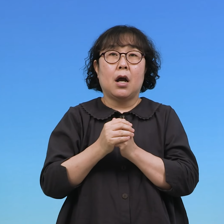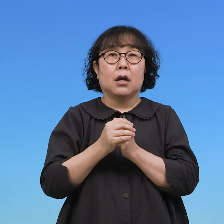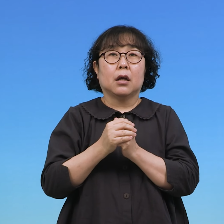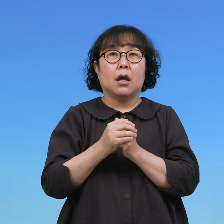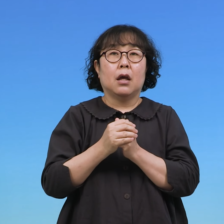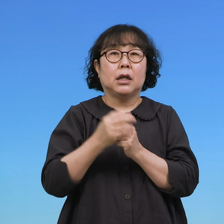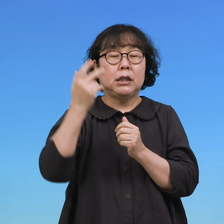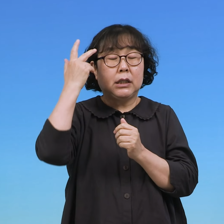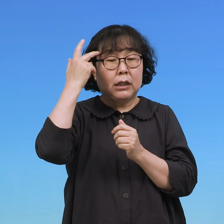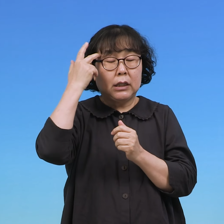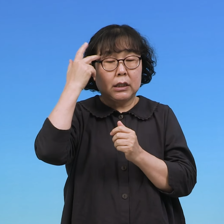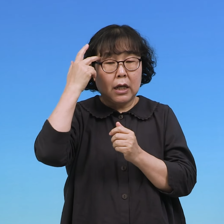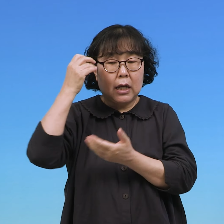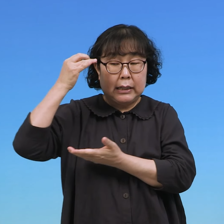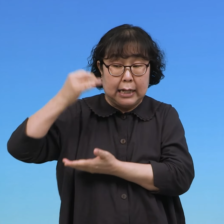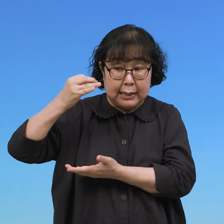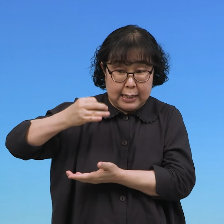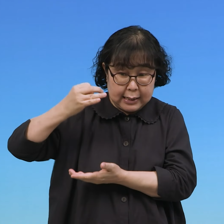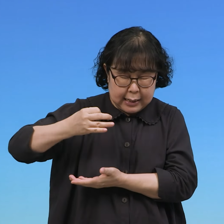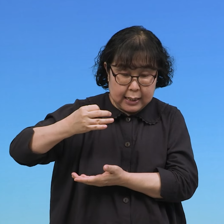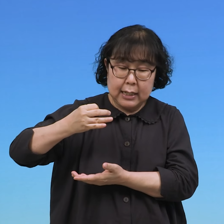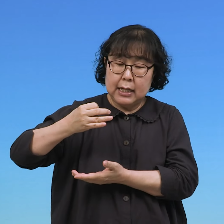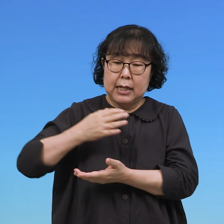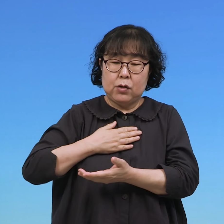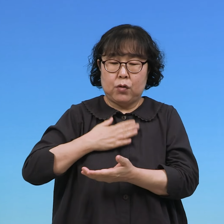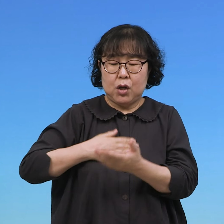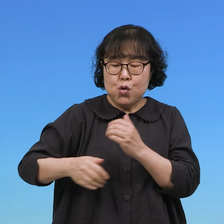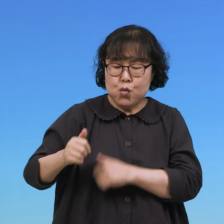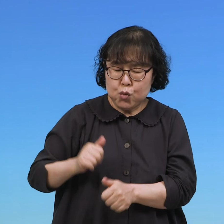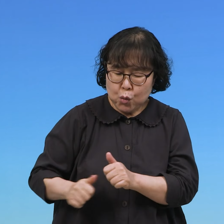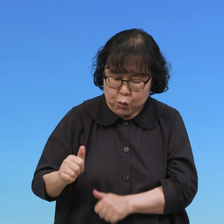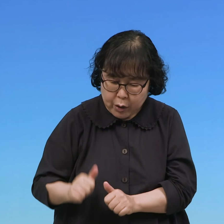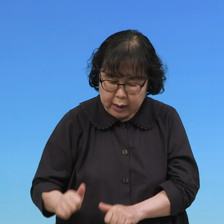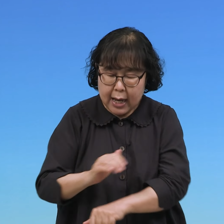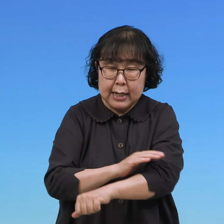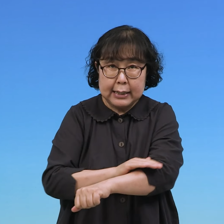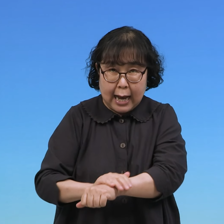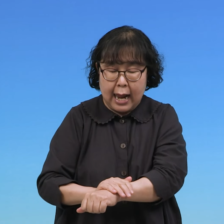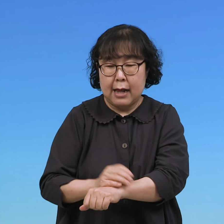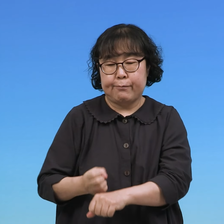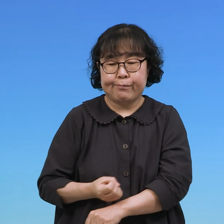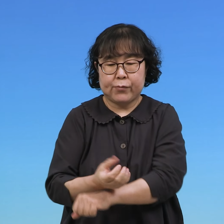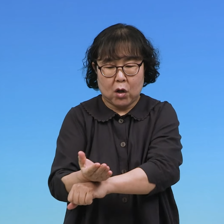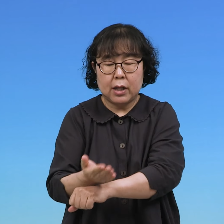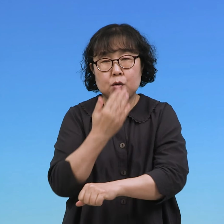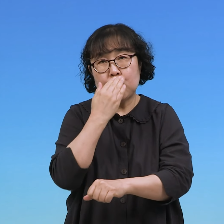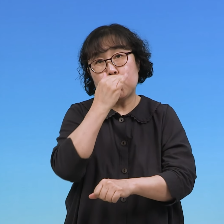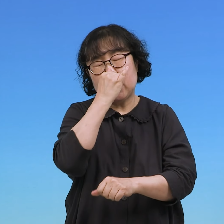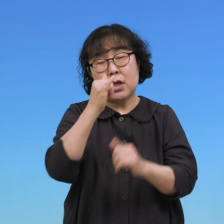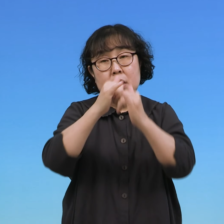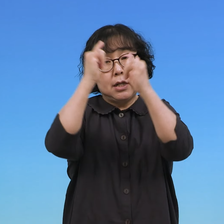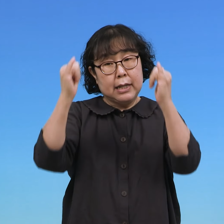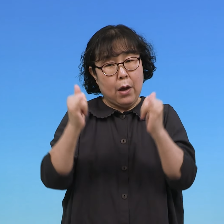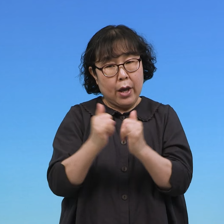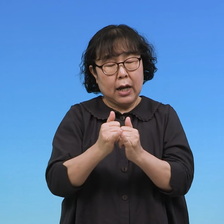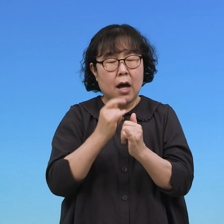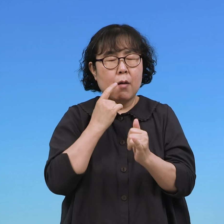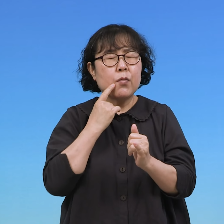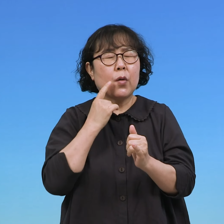그 자산들이 그 다음 세대로 잘 흘러가는 이 전수되는 그런 사회가 참 부럽고 건강한